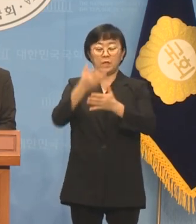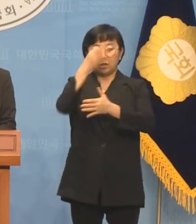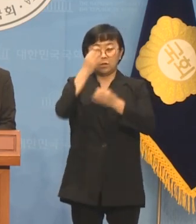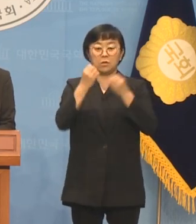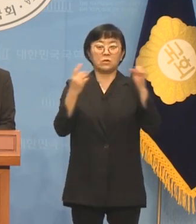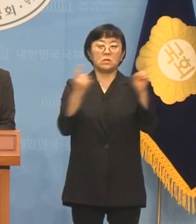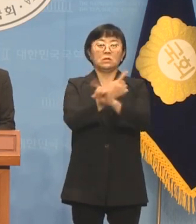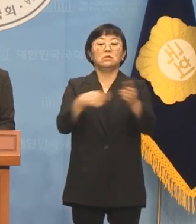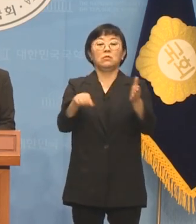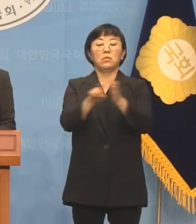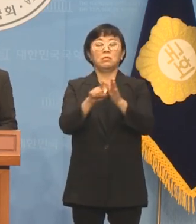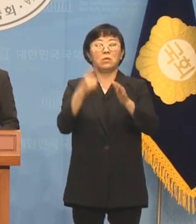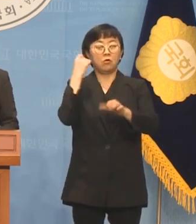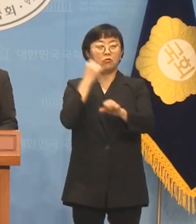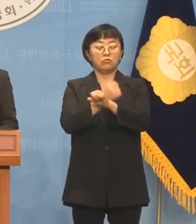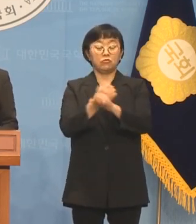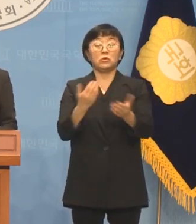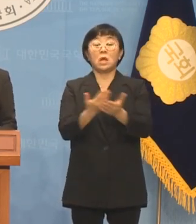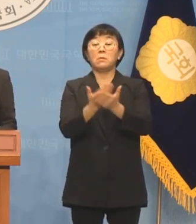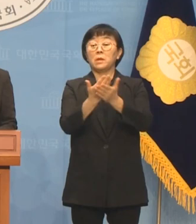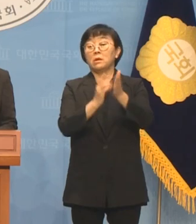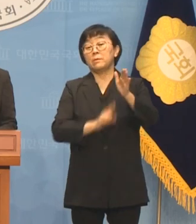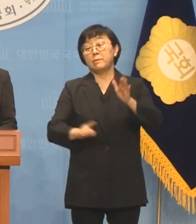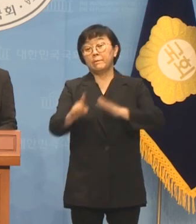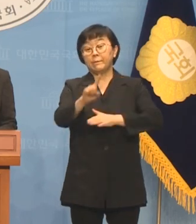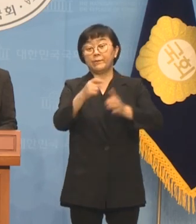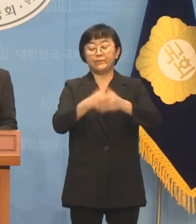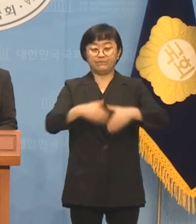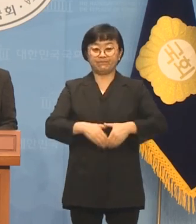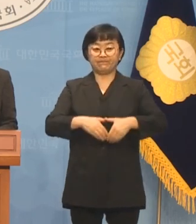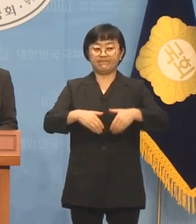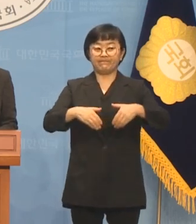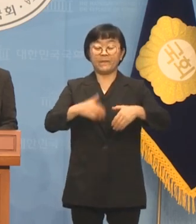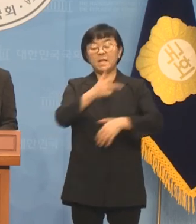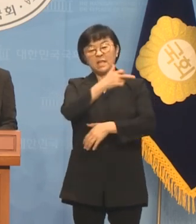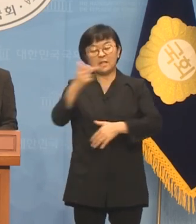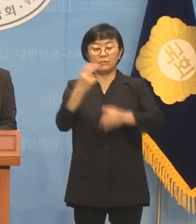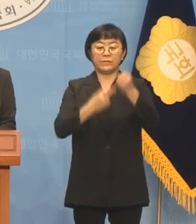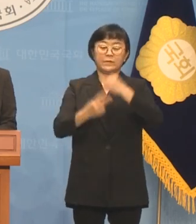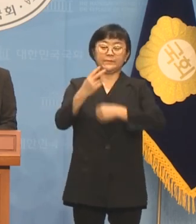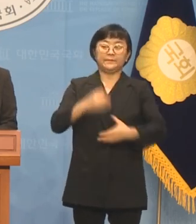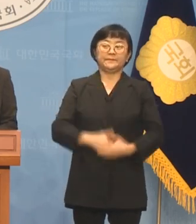기술혁신을 위한 연구개발까지 주도해 나가겠다는 담대한 비전입니다.